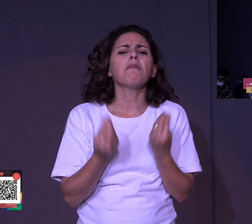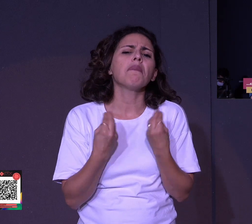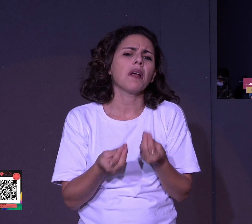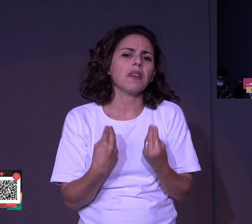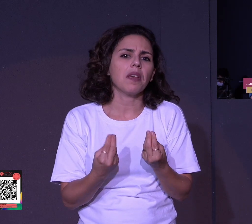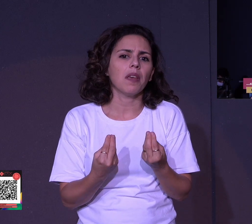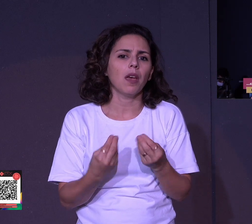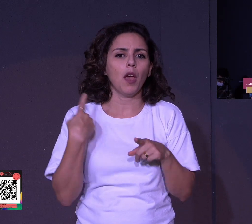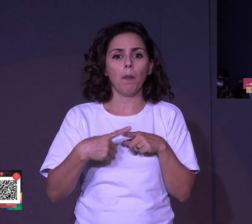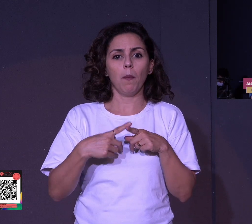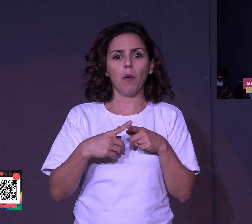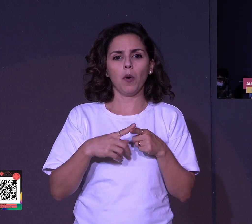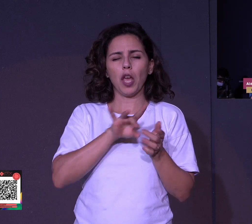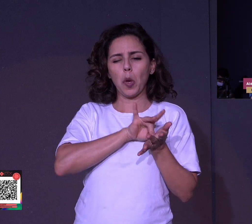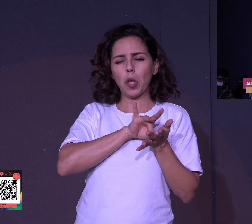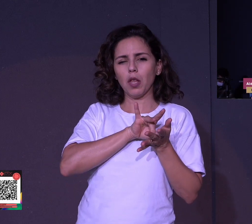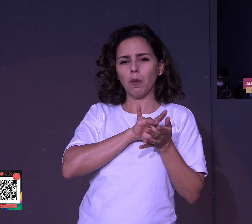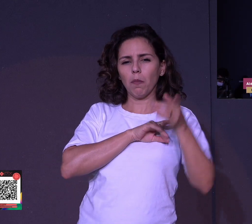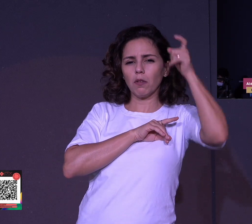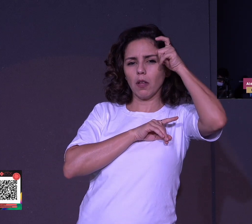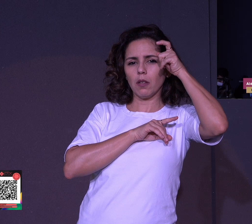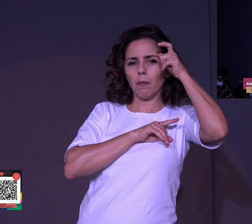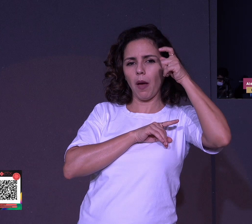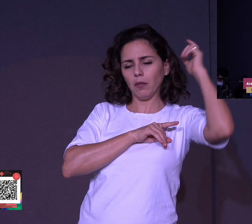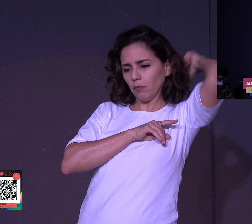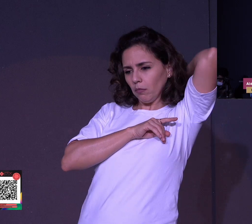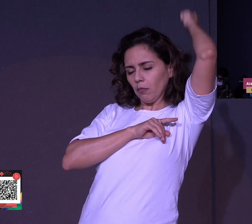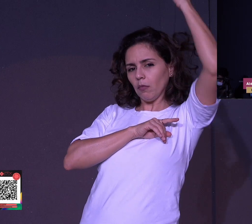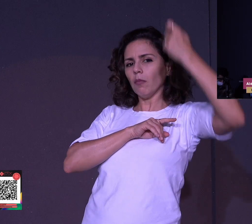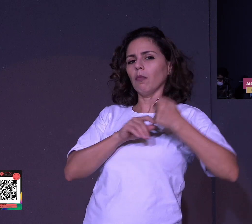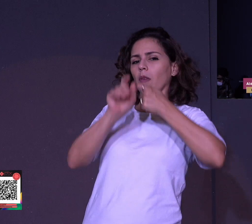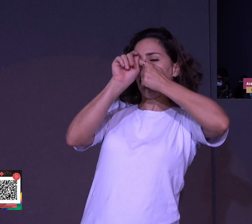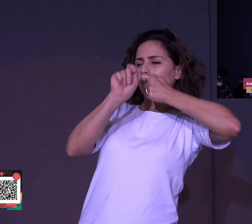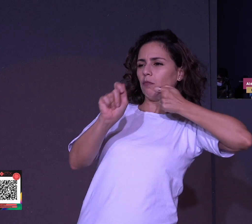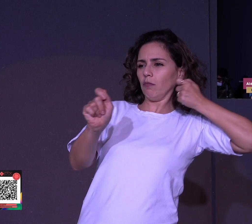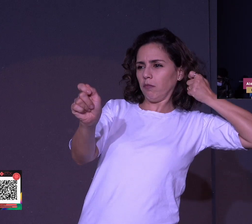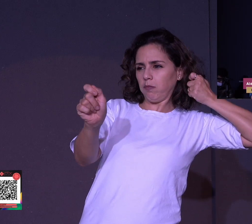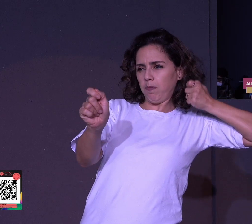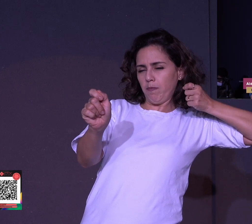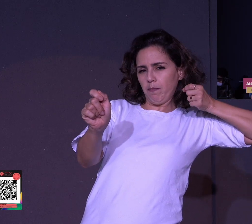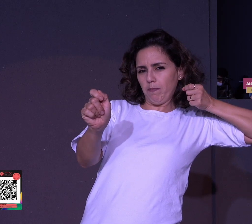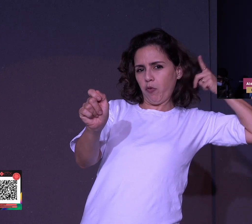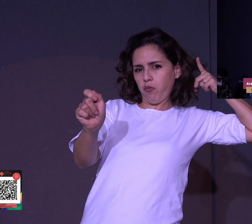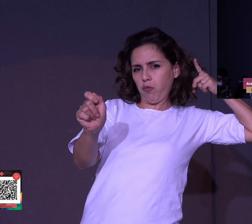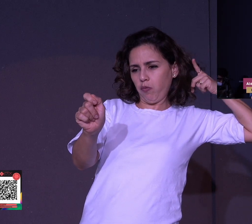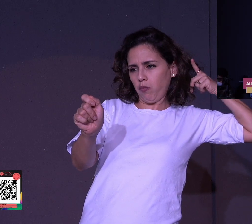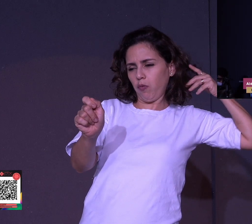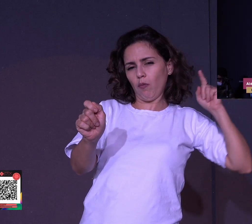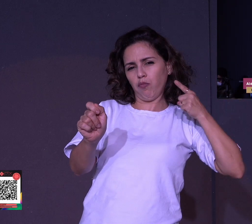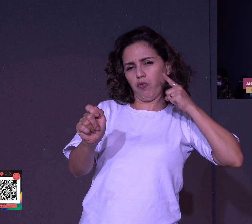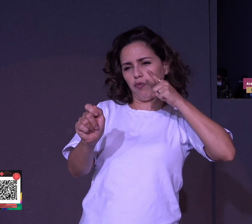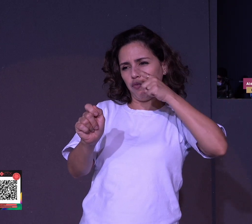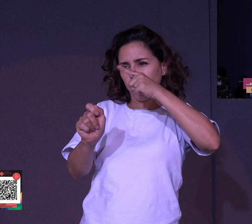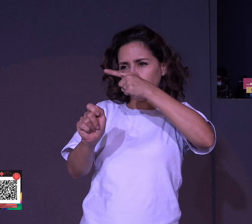fogo, que eram usadas para destruir os escudos daquela época, que eram de madeira. Elas iam